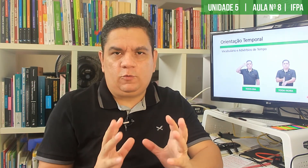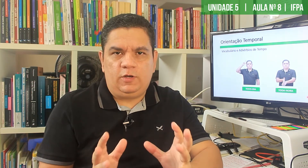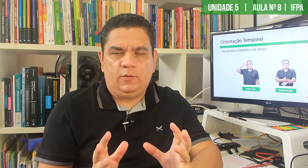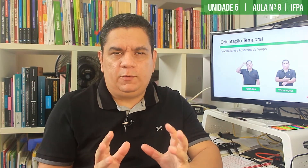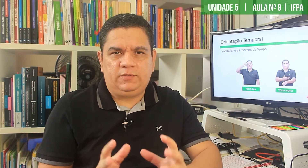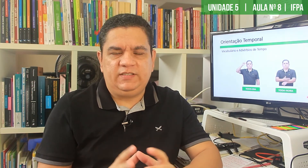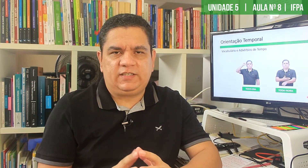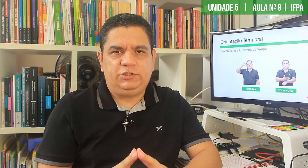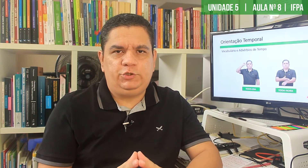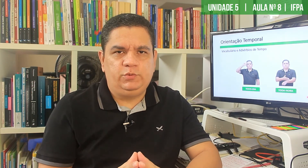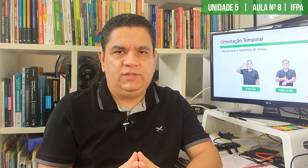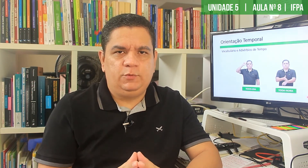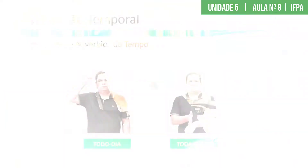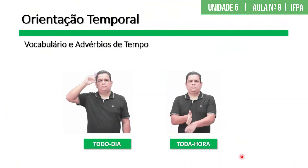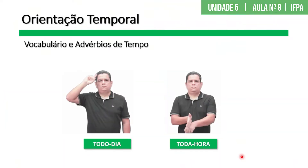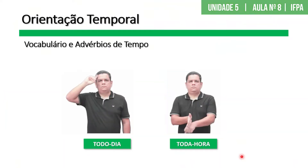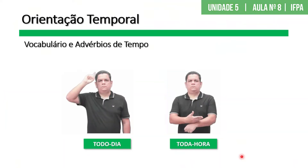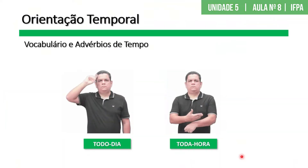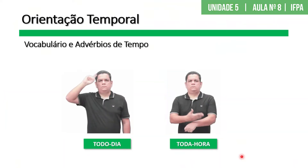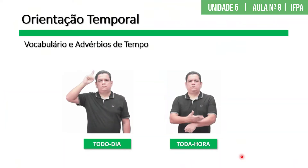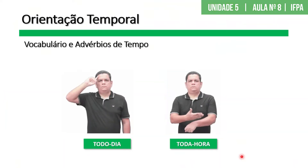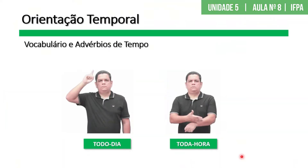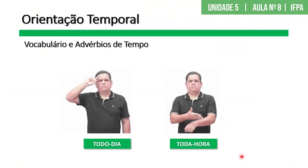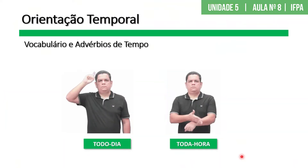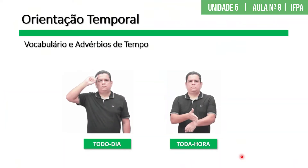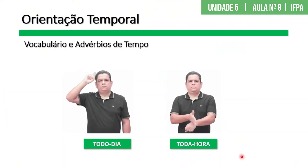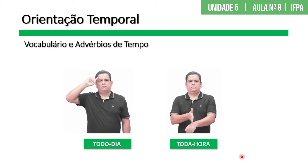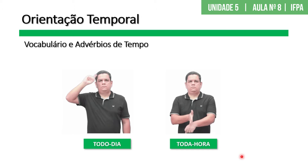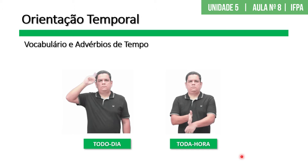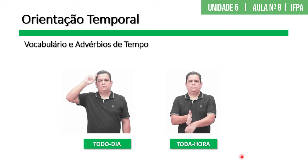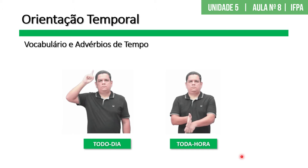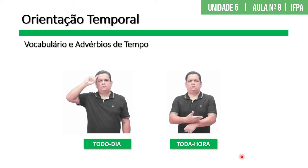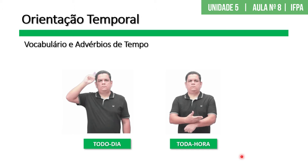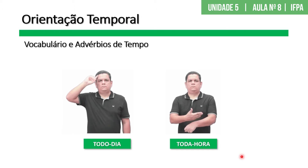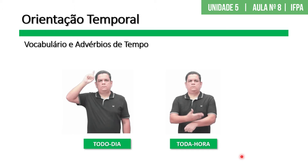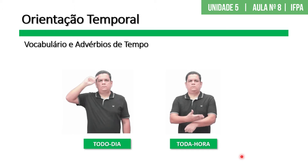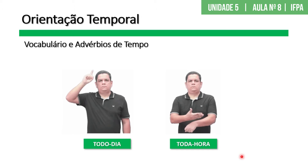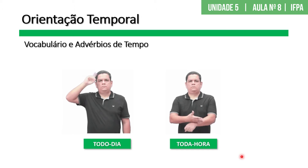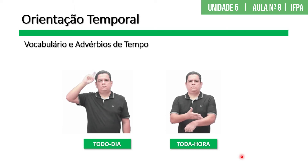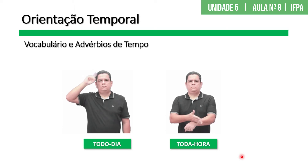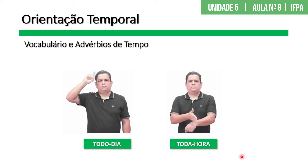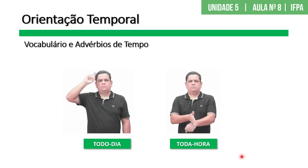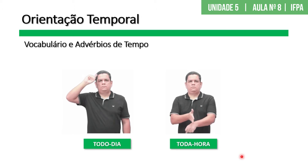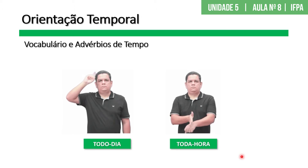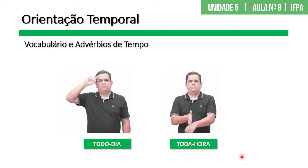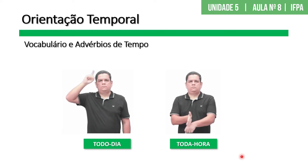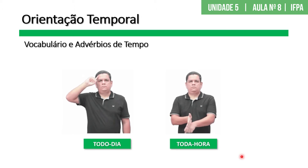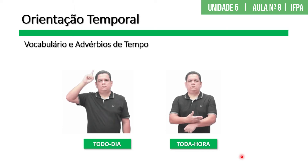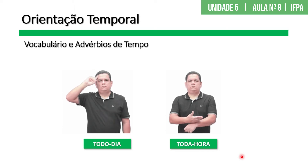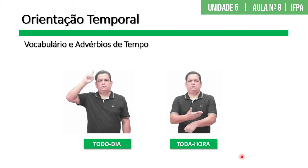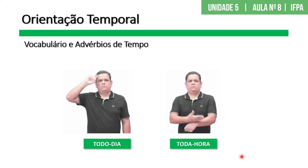língua portuguesa, que a gente usa muito, que é todo dia, tá? E toda hora, tá?